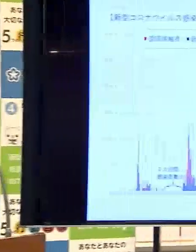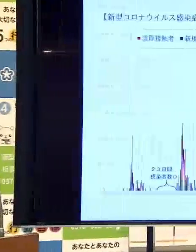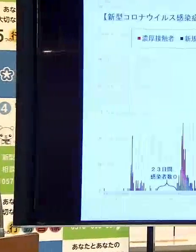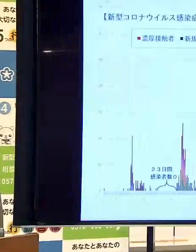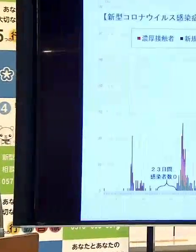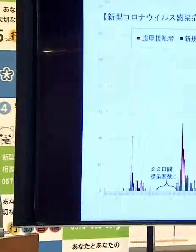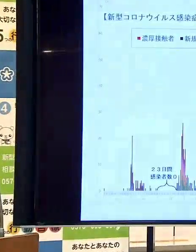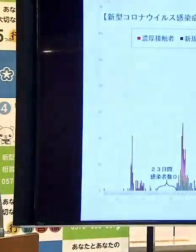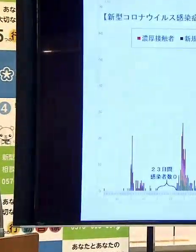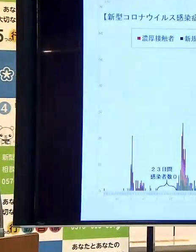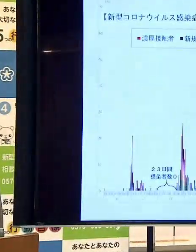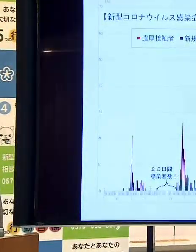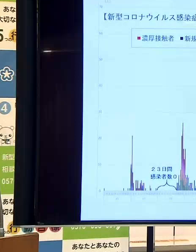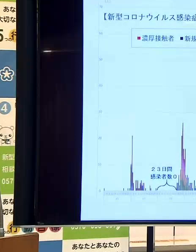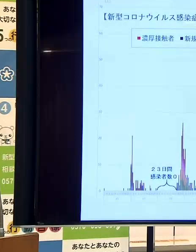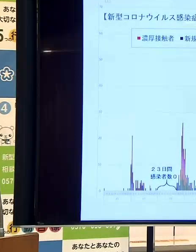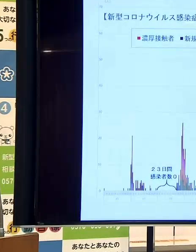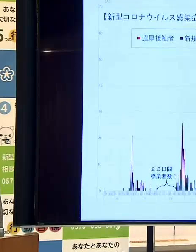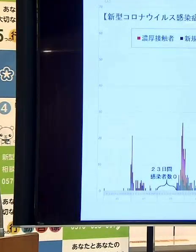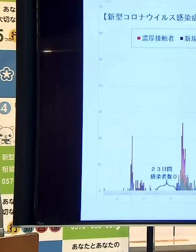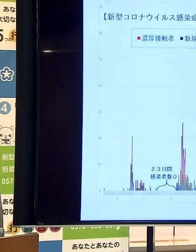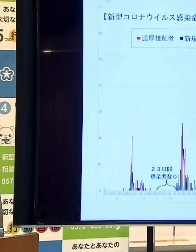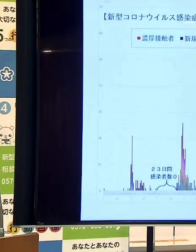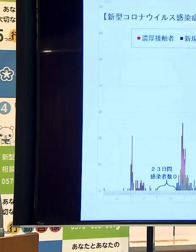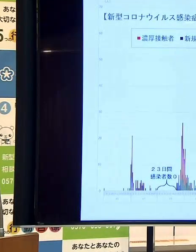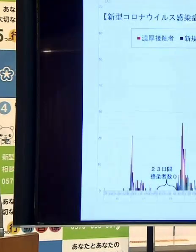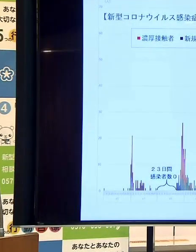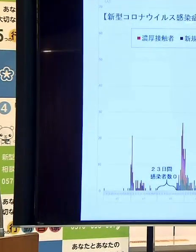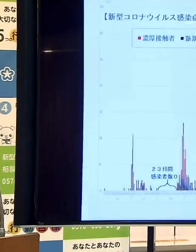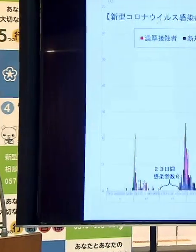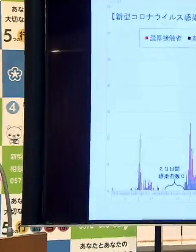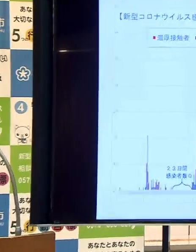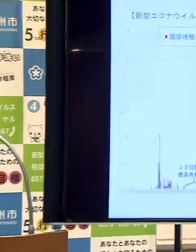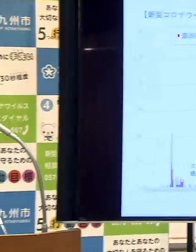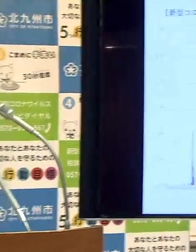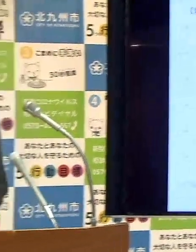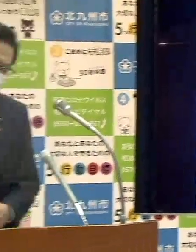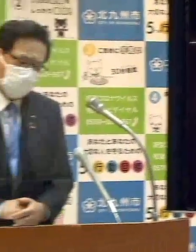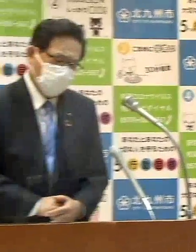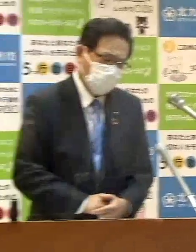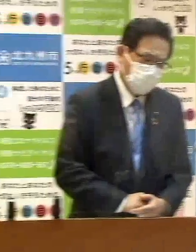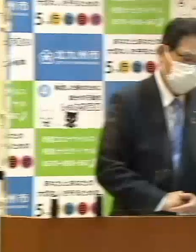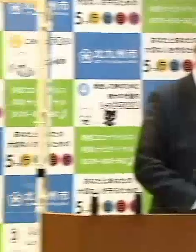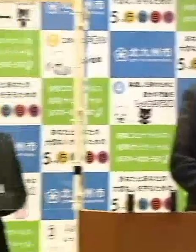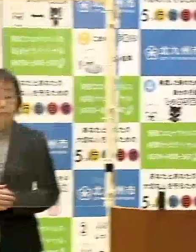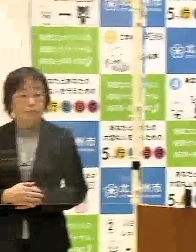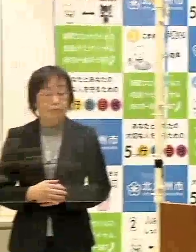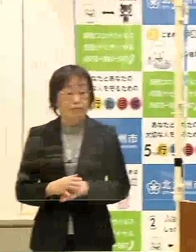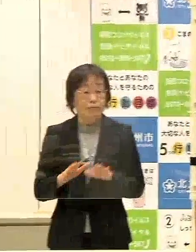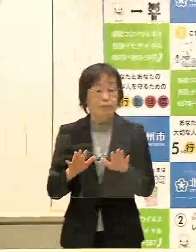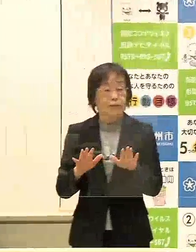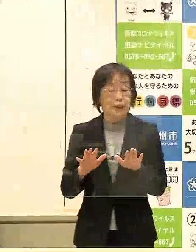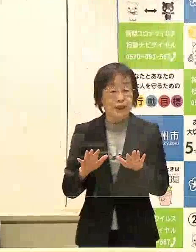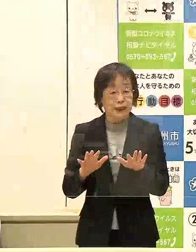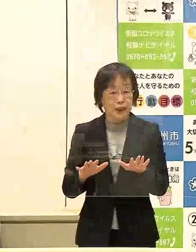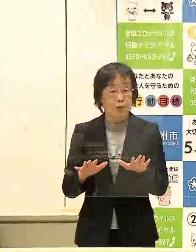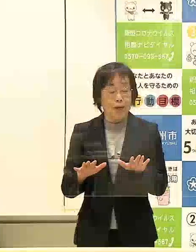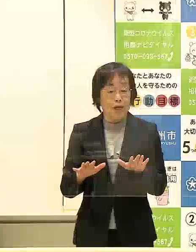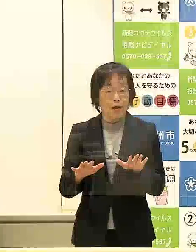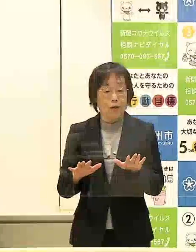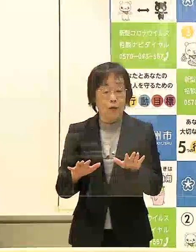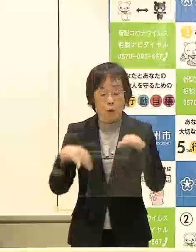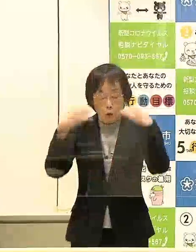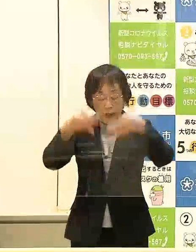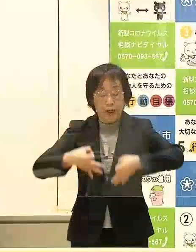だから決意の発言を今テーマストです